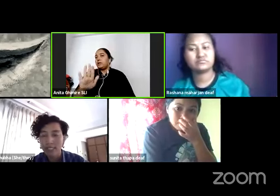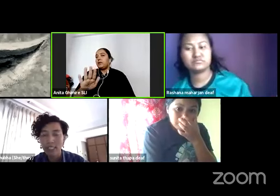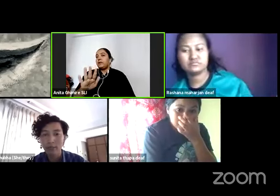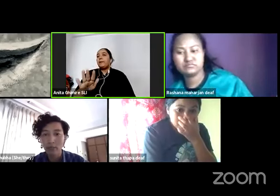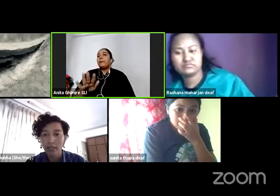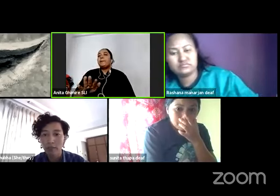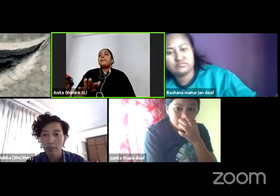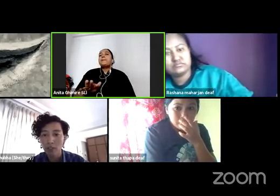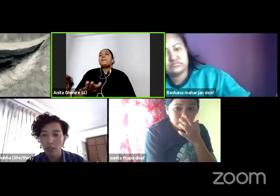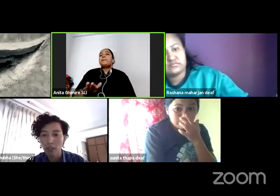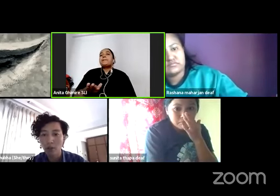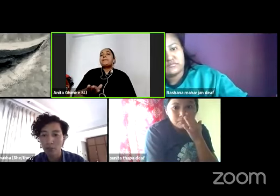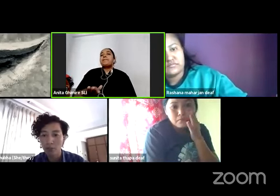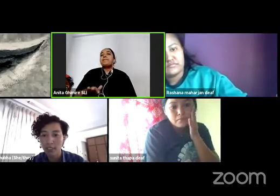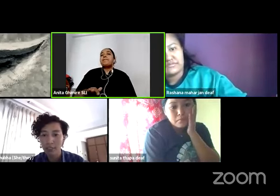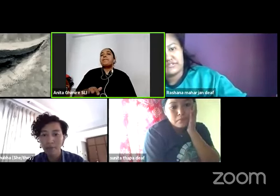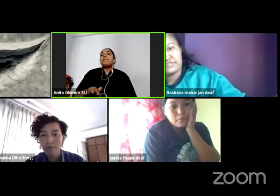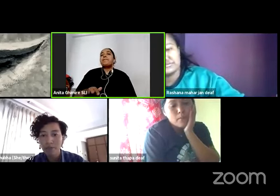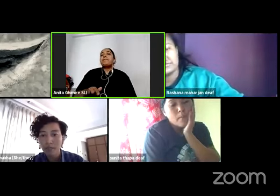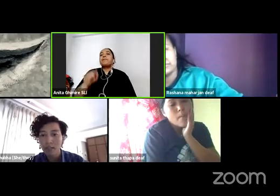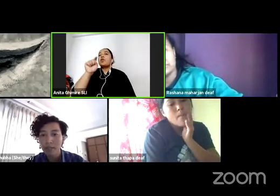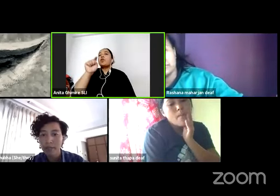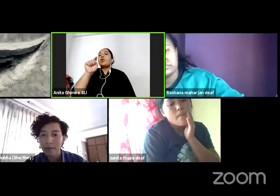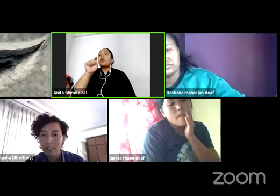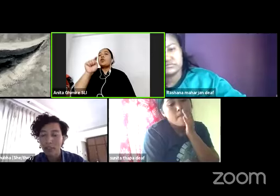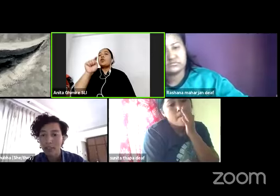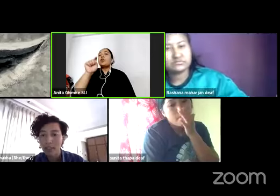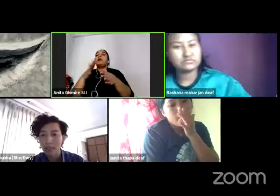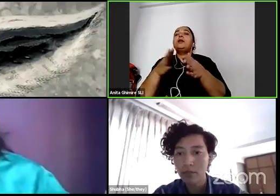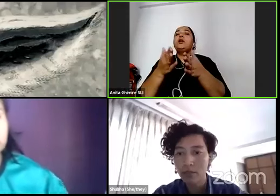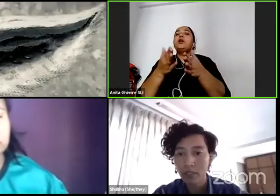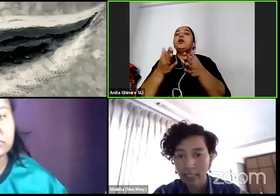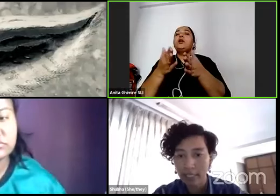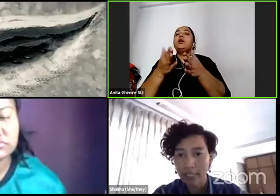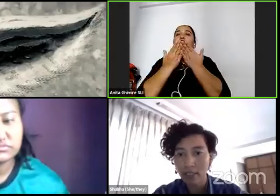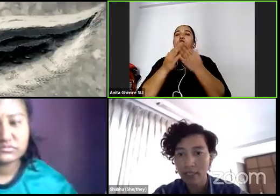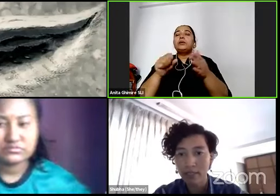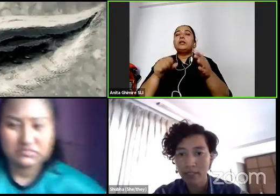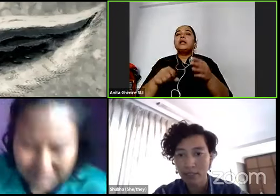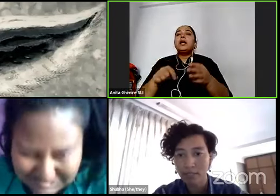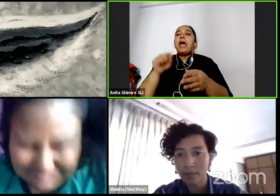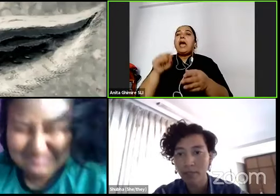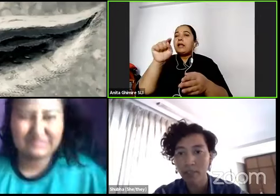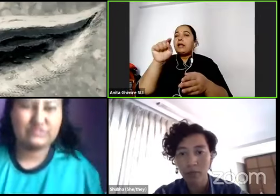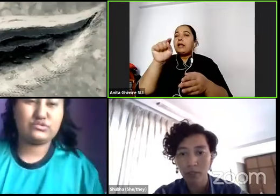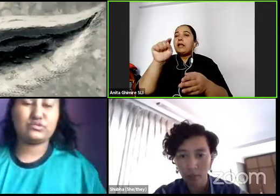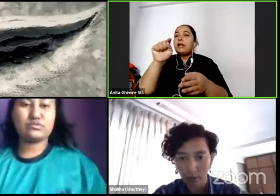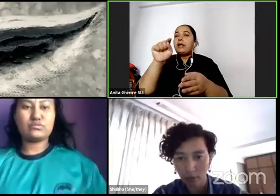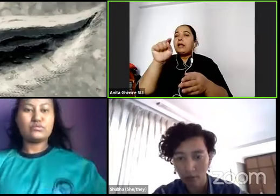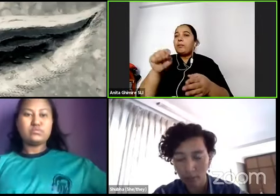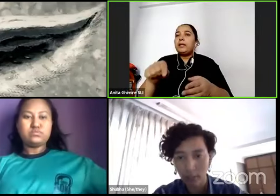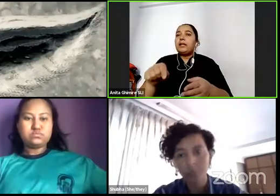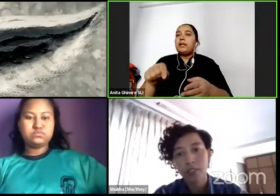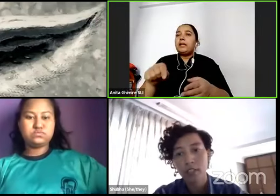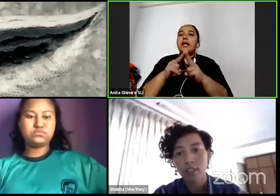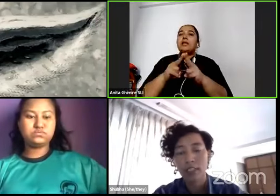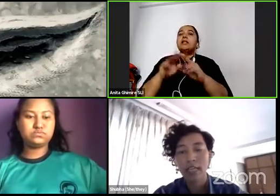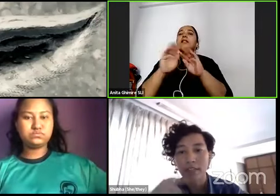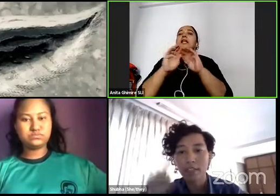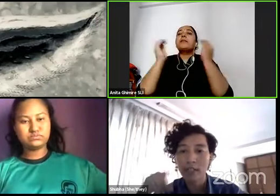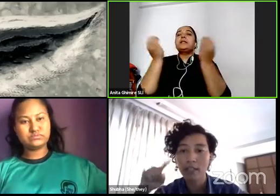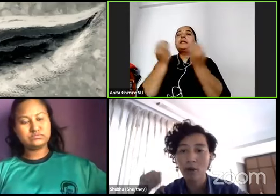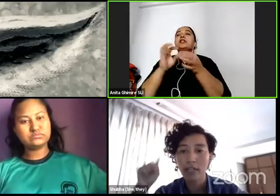तपाईँहरूलाई यो एक्सेसिबल भएन भने म सर र पढ्छु पनि है। कृपया हामीलाई तल दिएको सम्पर्क ठेगाना र सामाजिक सञ्जालमा पनि सम्पर्क गर्नुहुन सक्नुहुनेछ,